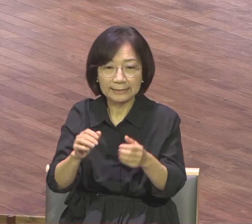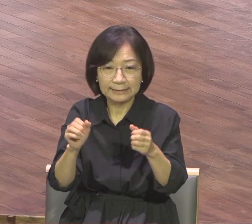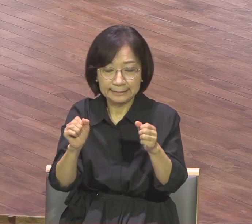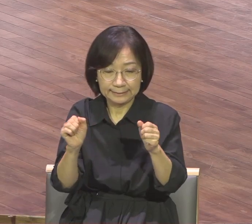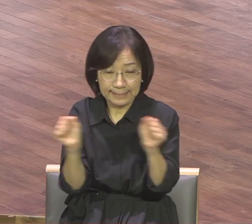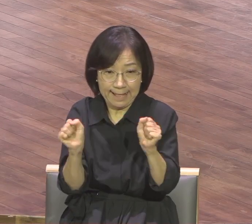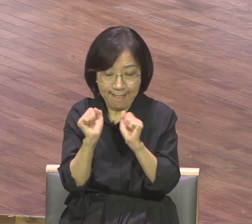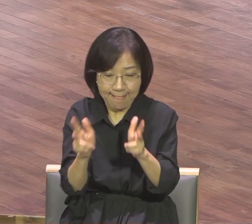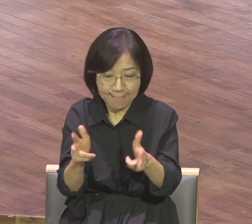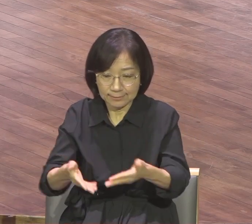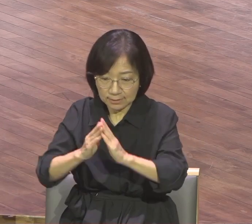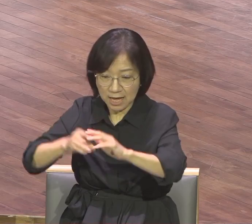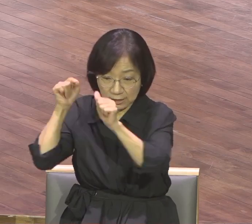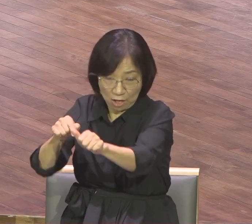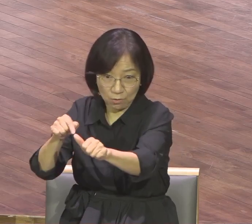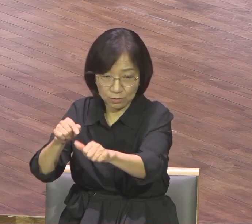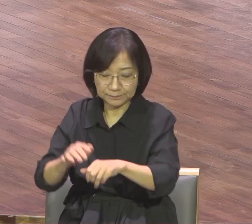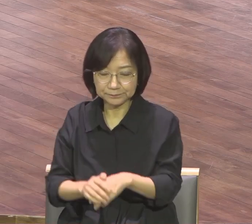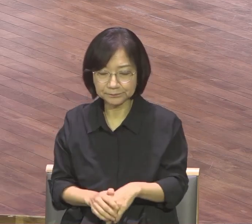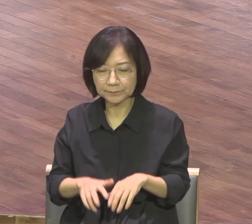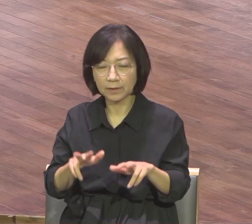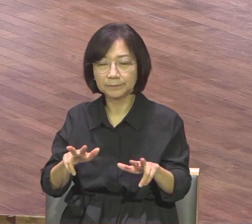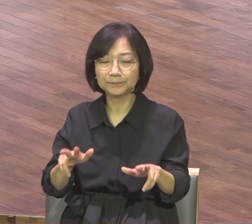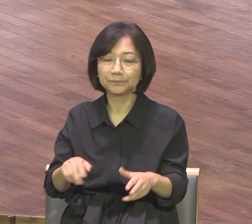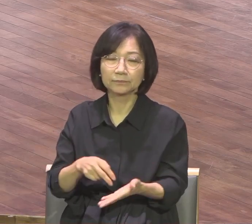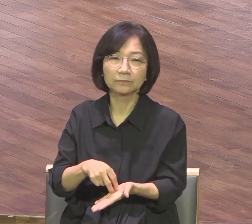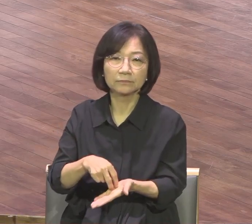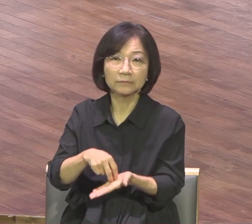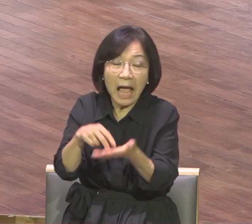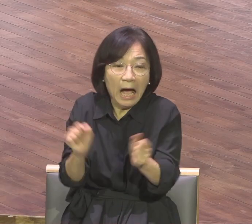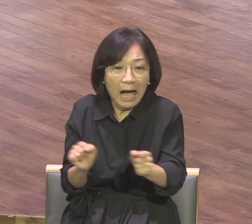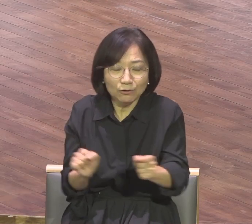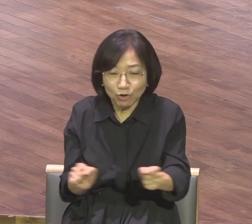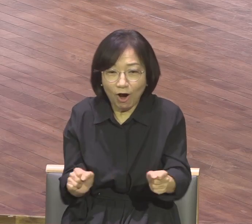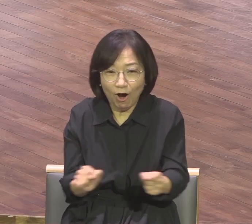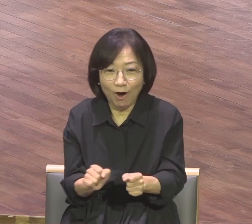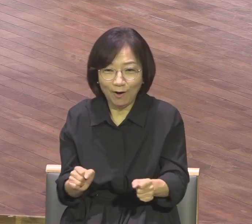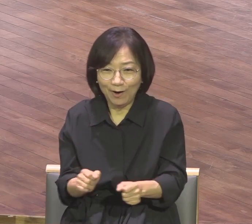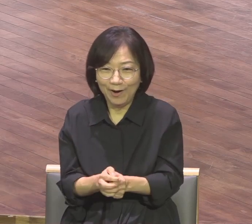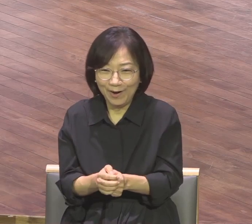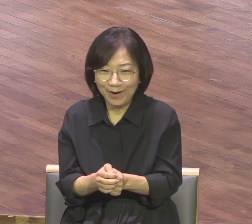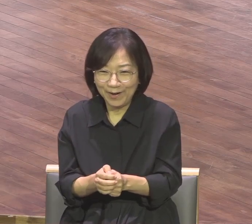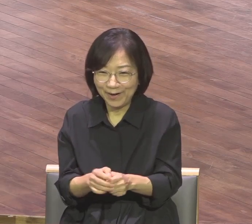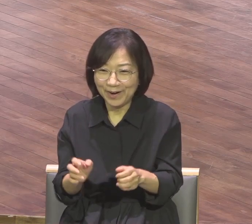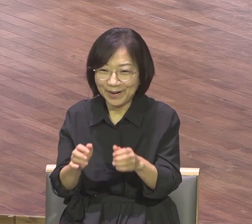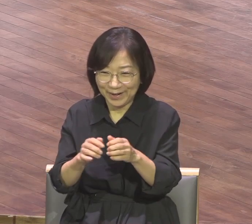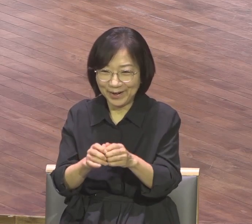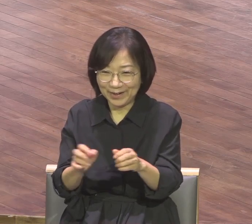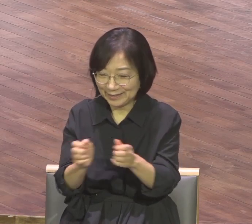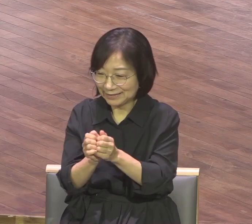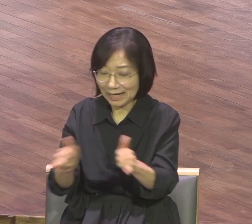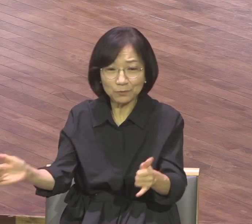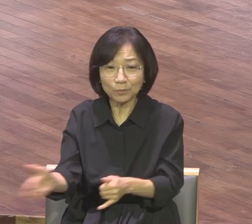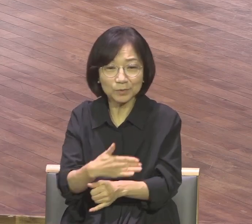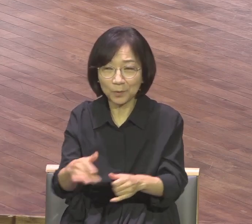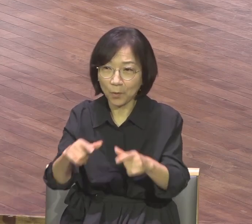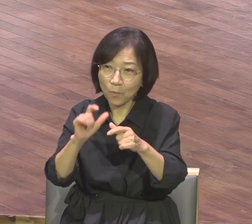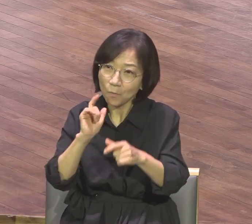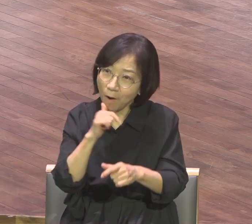추워. 그래서 내가 그것도 평일날 탔는데 평일날 사람 오도 안 한대. 그냥 들어간다고 막